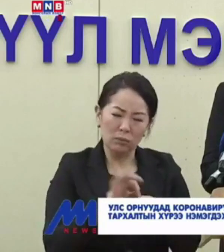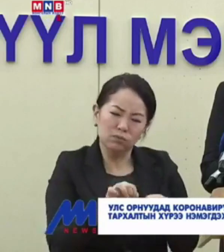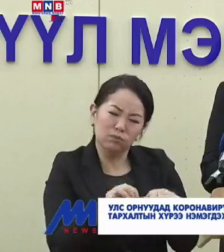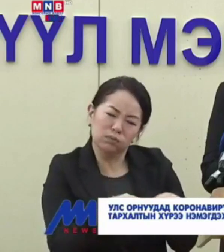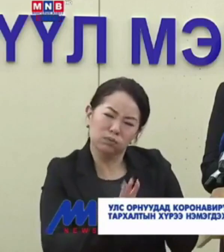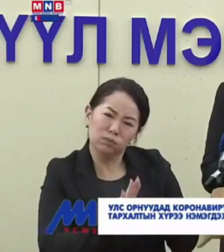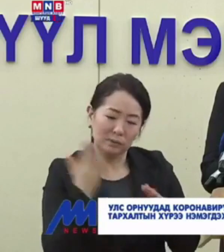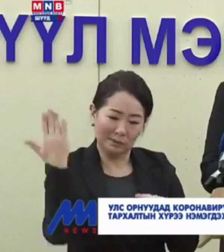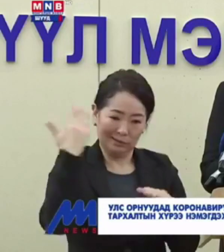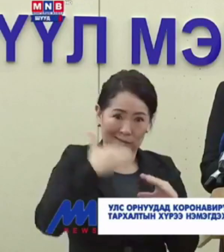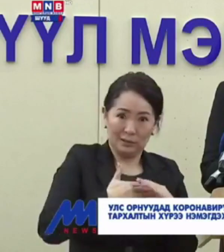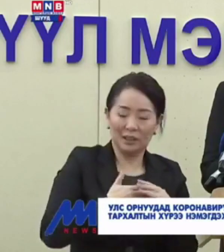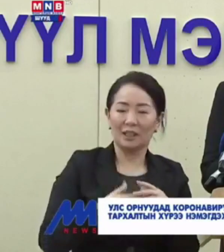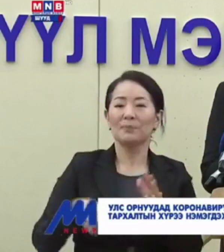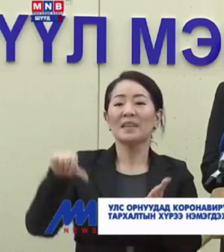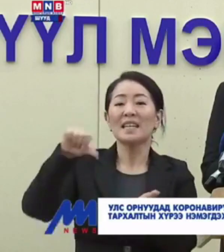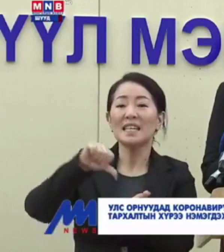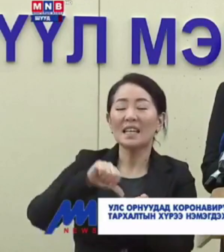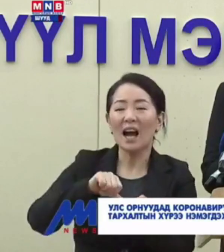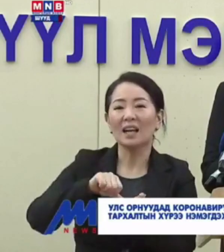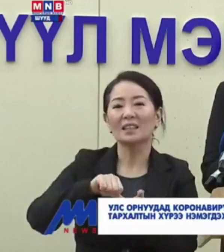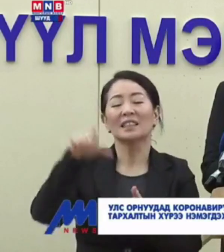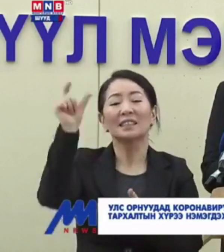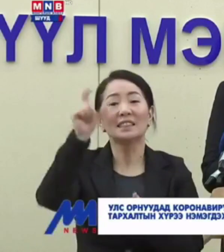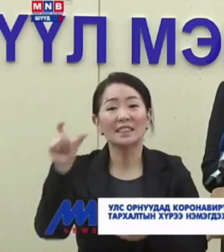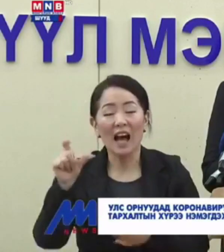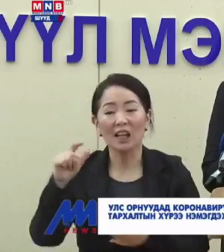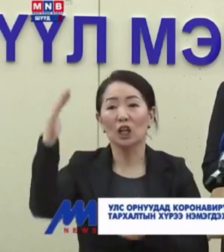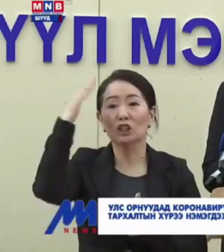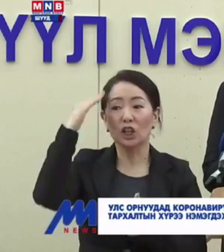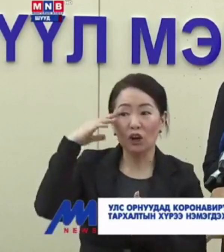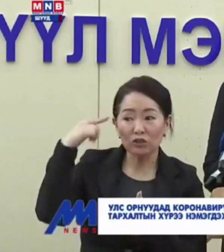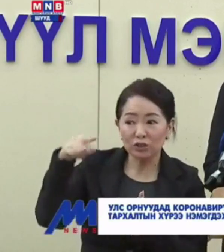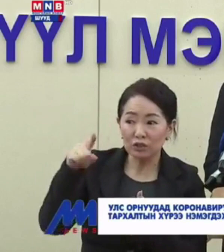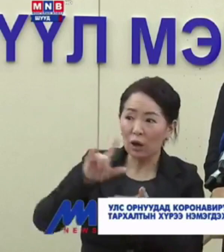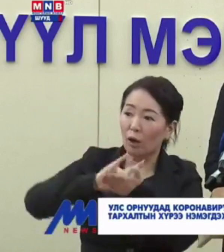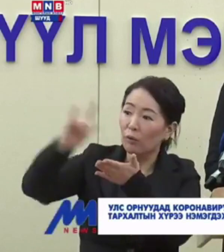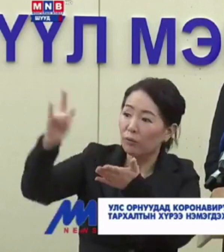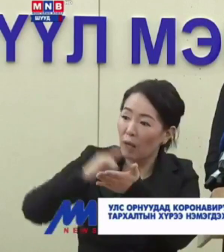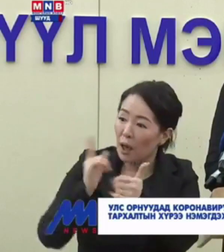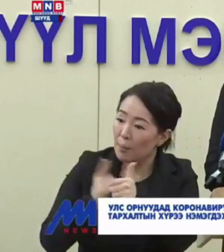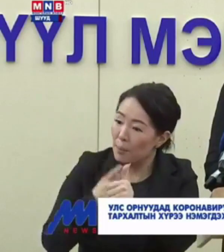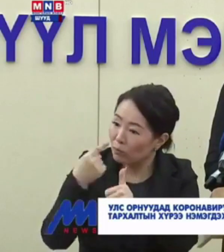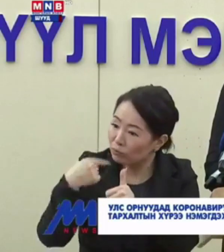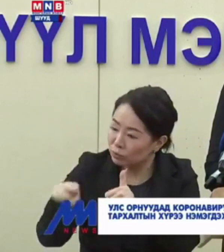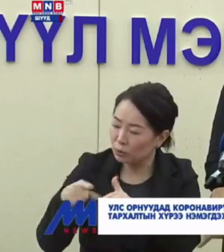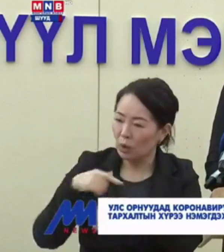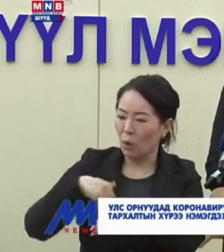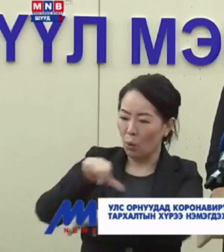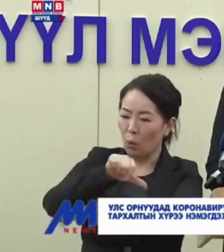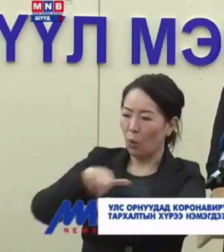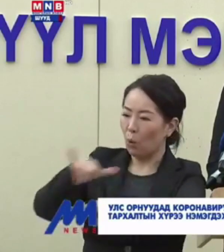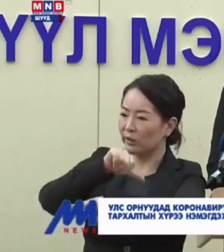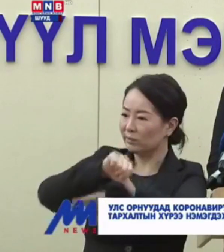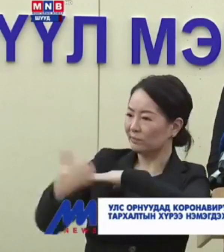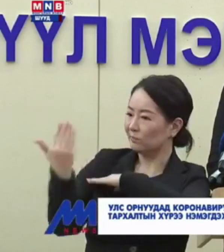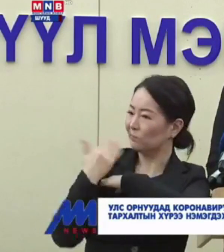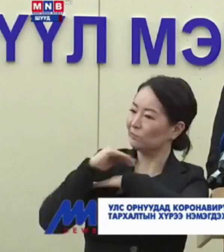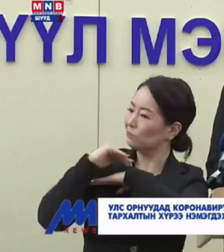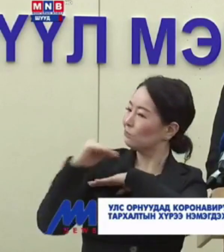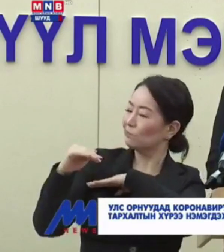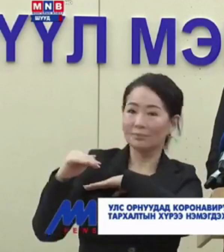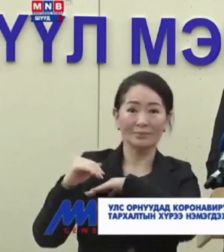ирсэн Иран, Итали, бүгд найрамд Солонгос улс зэрэг зорчсон төвхтэй зорчигчдыг болоод өөрийн улсад оруулах байсан арга хэмжээг